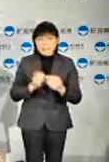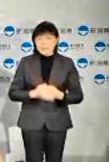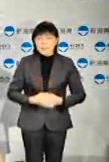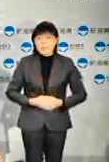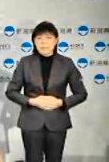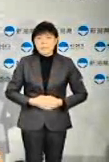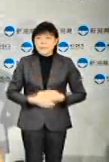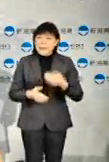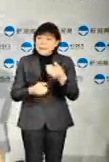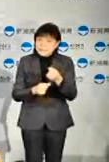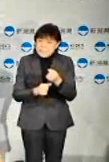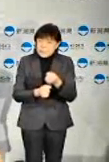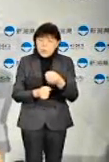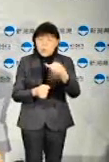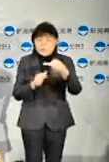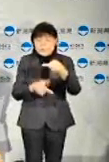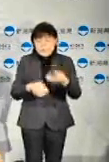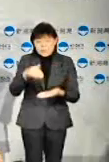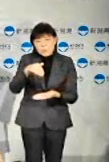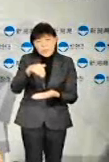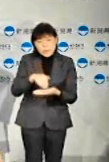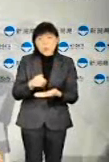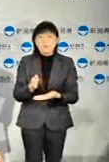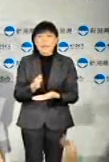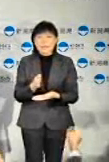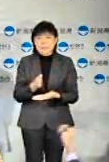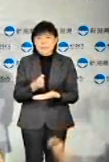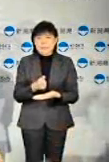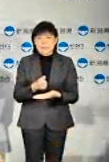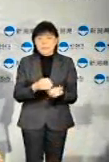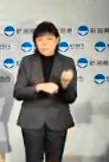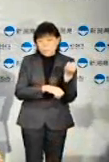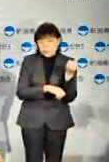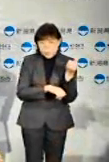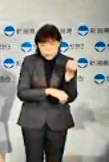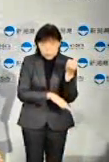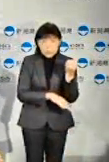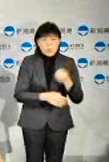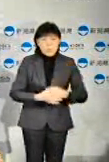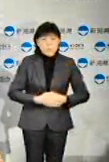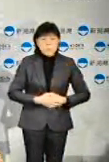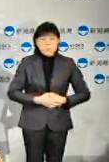そのものは1月の終わりにもともとずっと